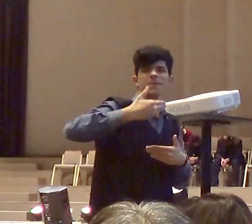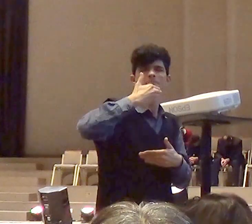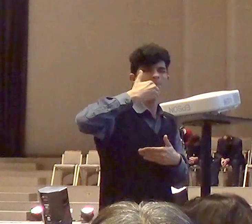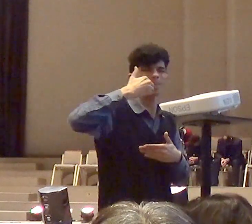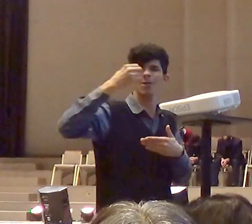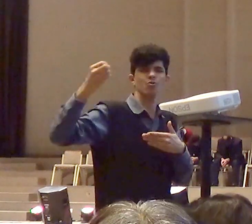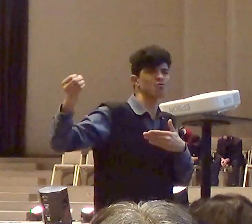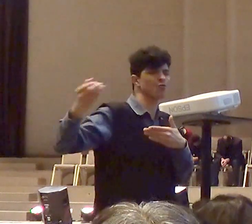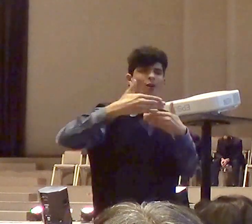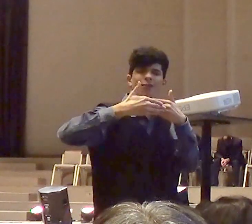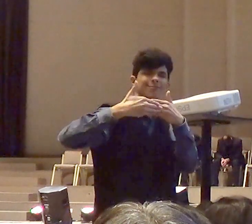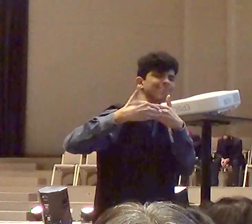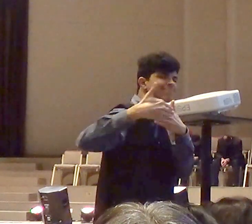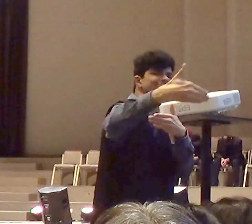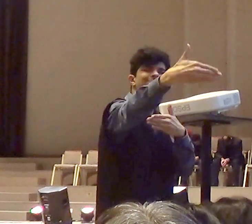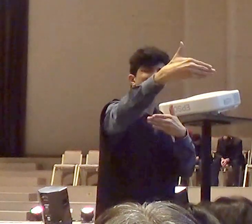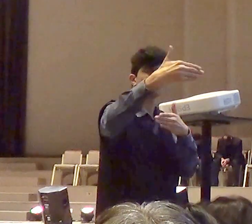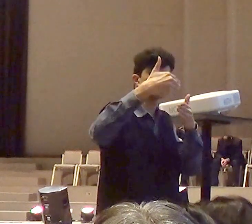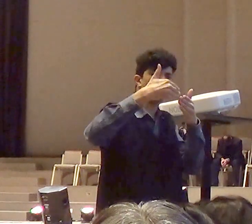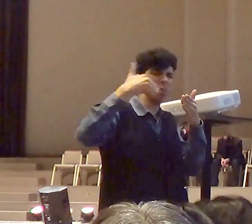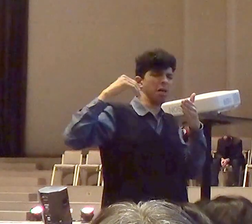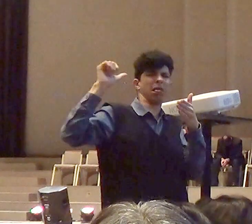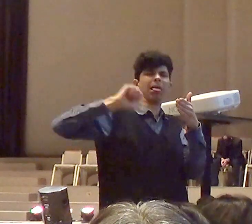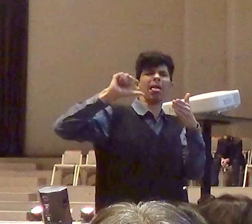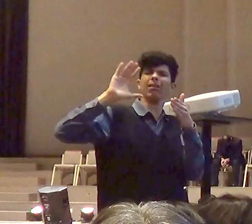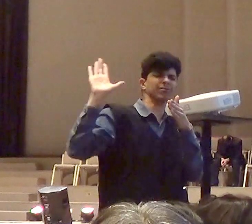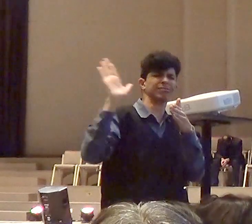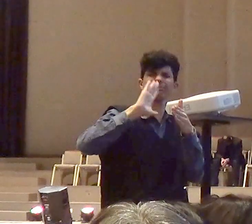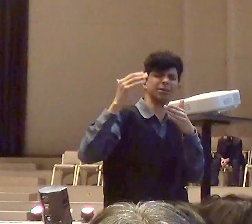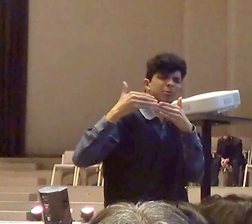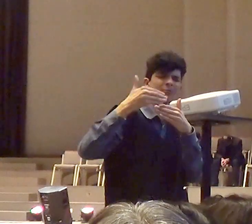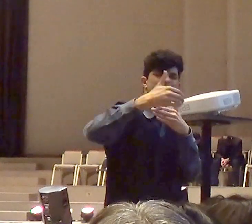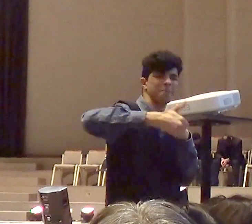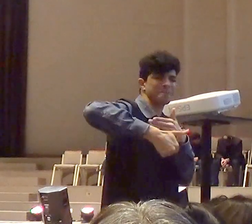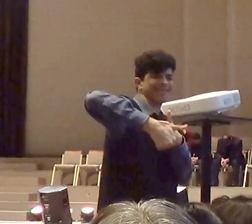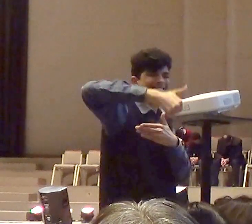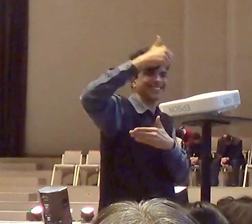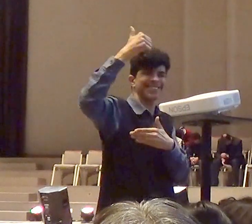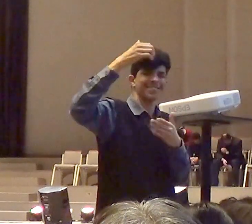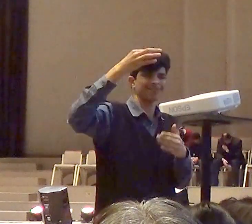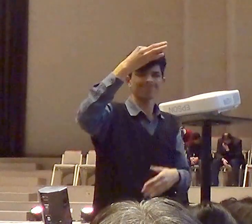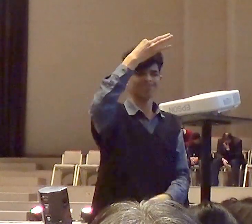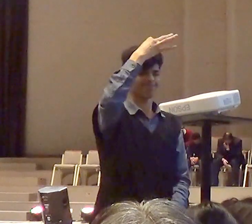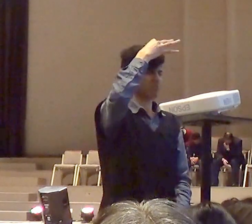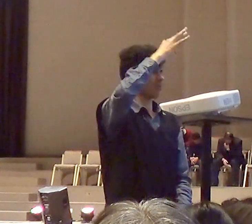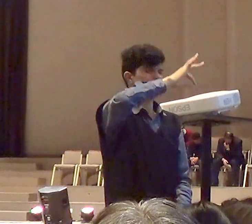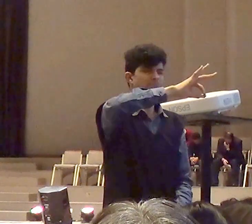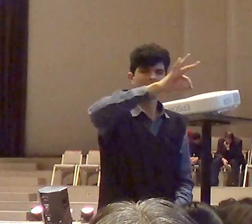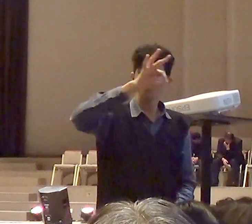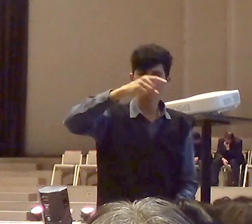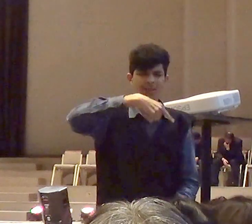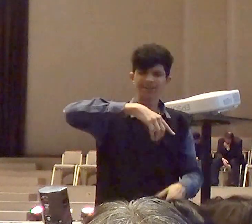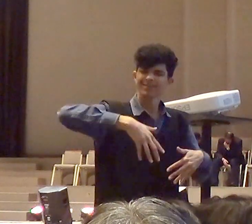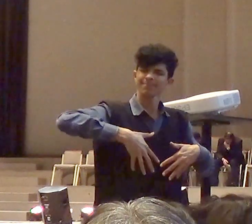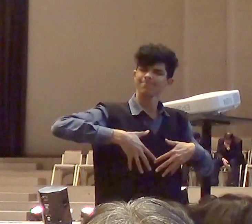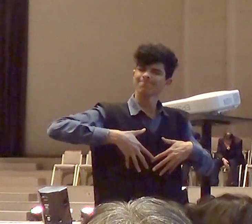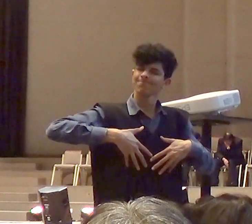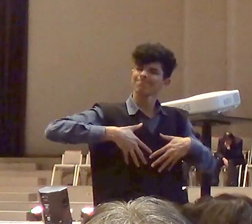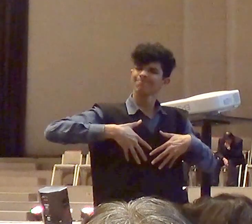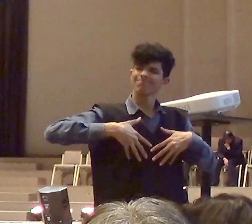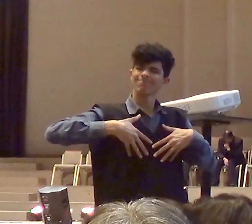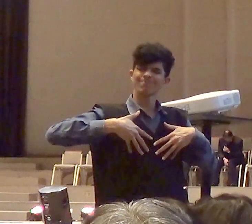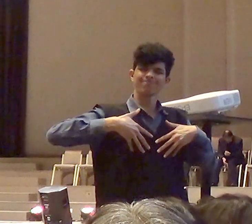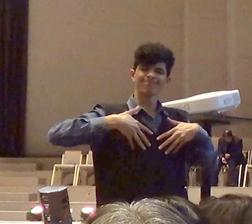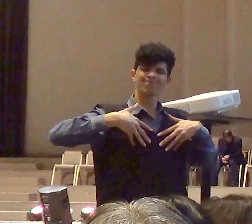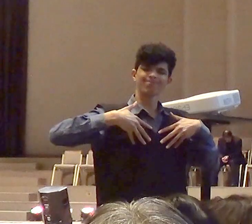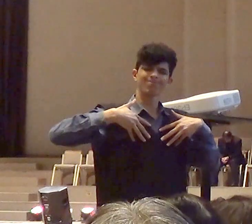vida deles e que o senhor é a unção do teu espírito seja algo tão tremendo que alegria do senhor alegria do senhor